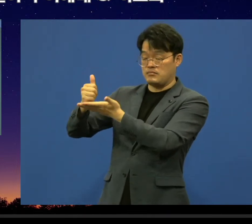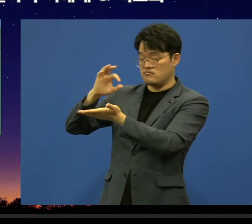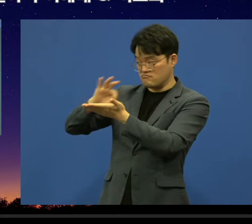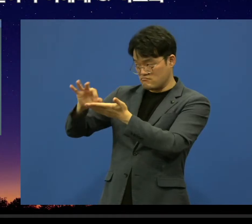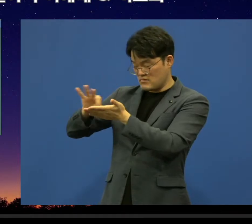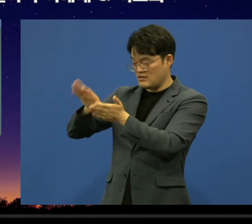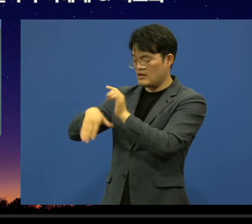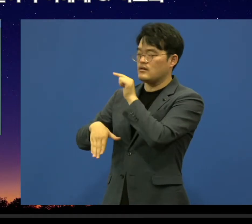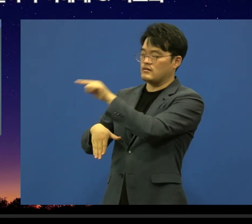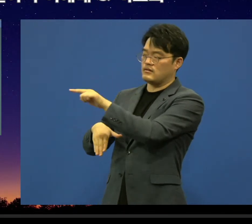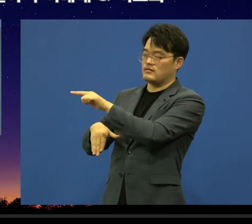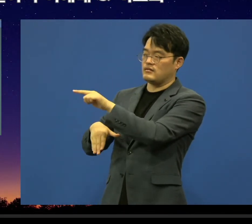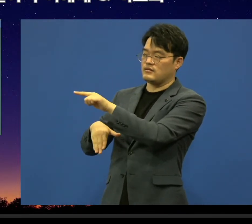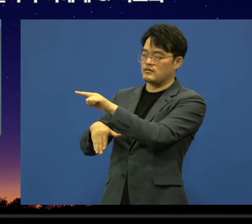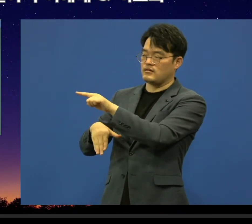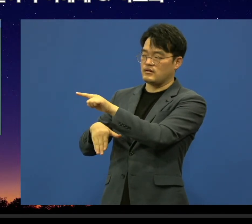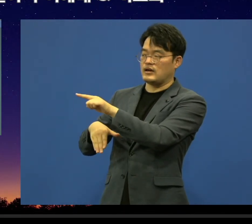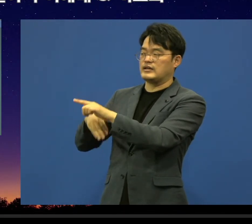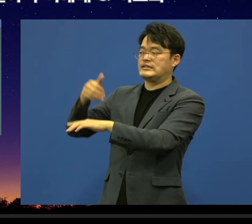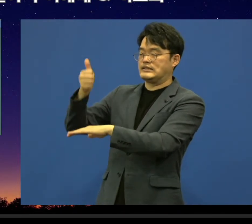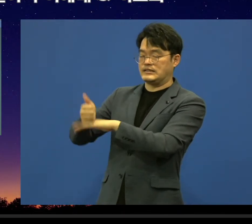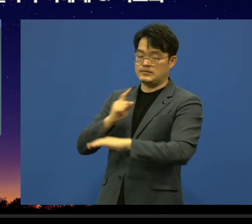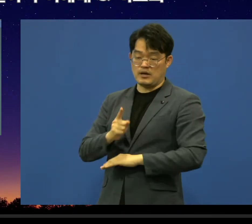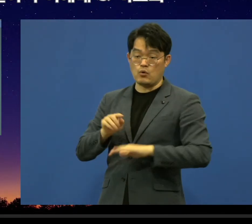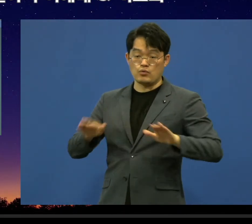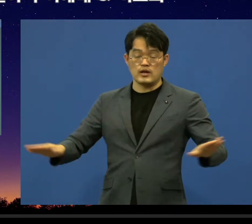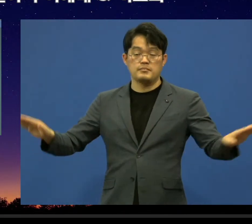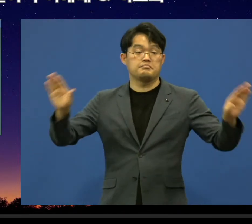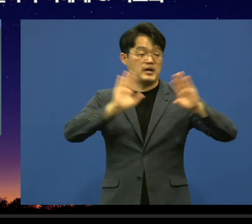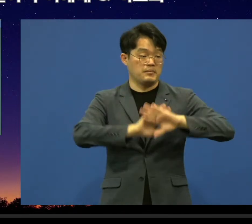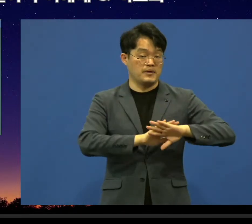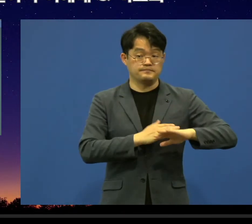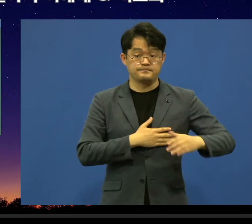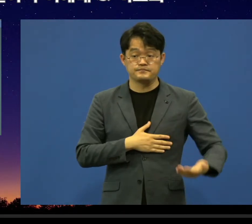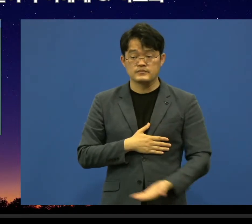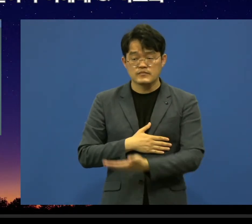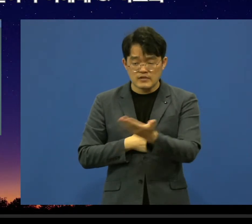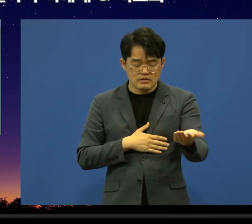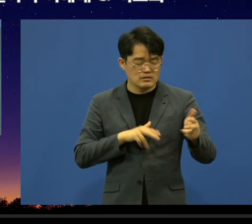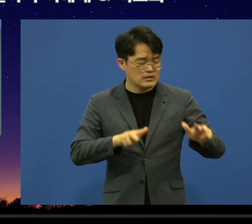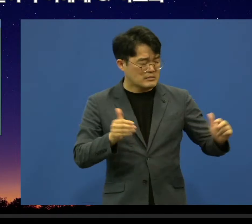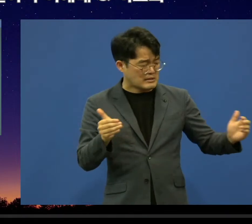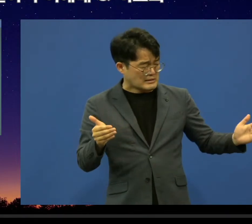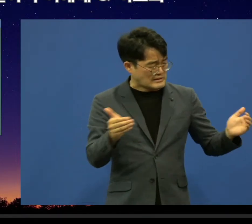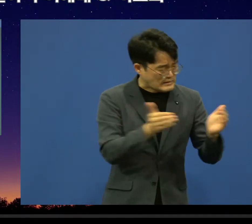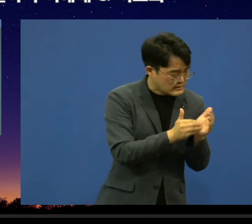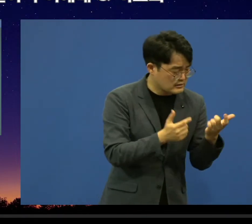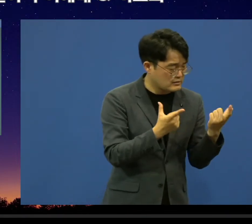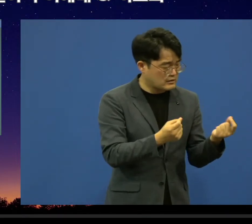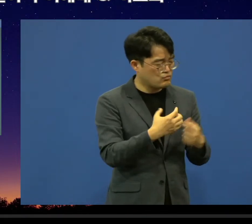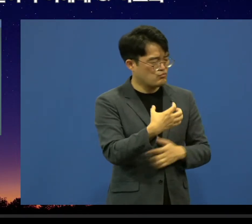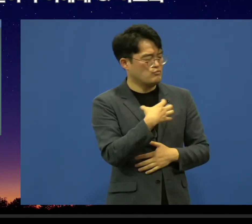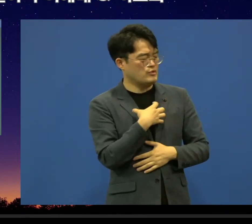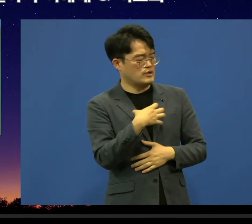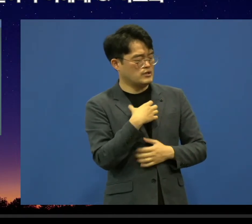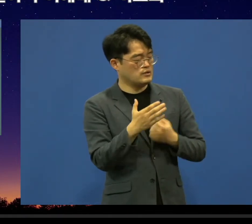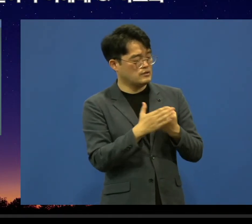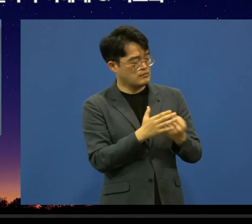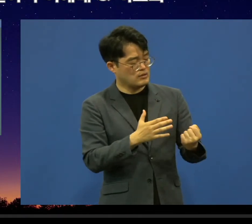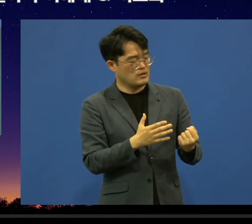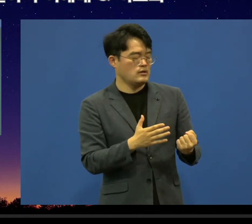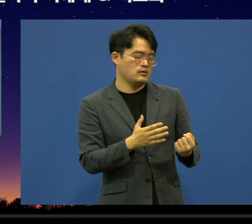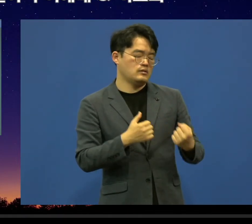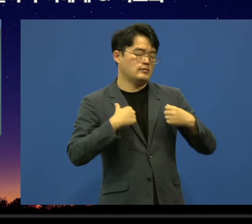끝이에요. 오늘 이 밤에 우리 가운데 끝난 것 같은 위기 앞에 있는 분들 여러분 계십니까? 내